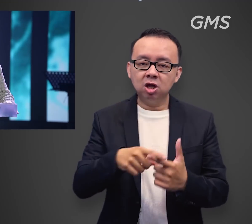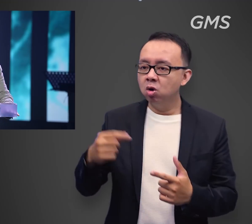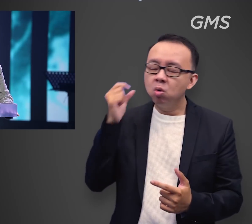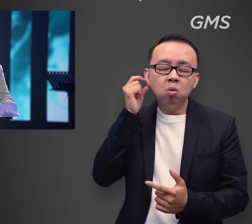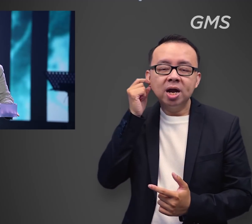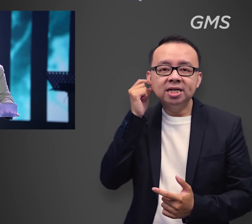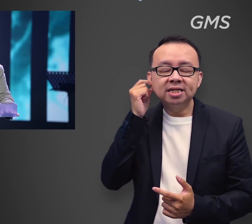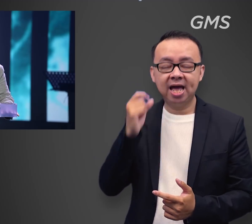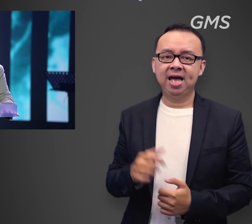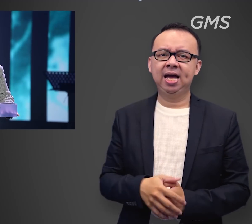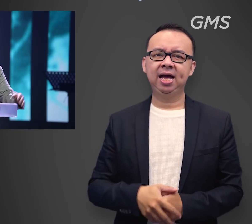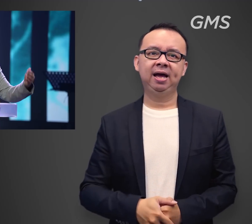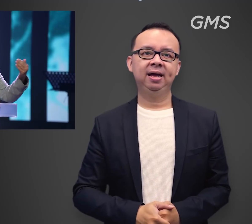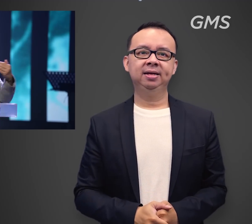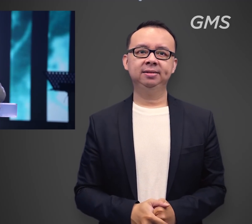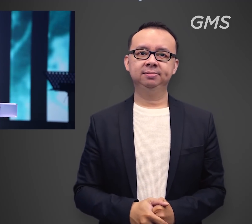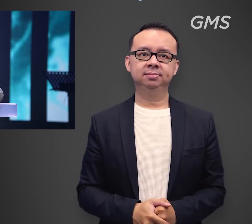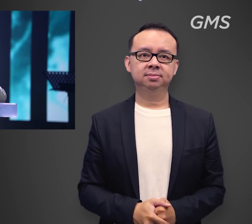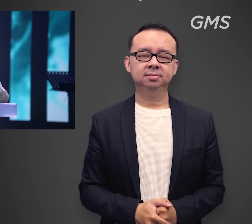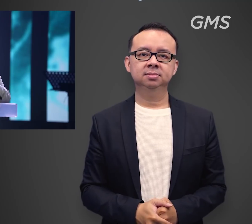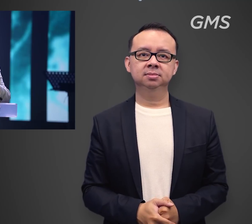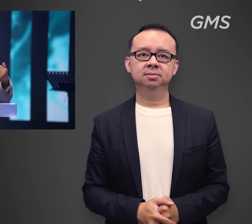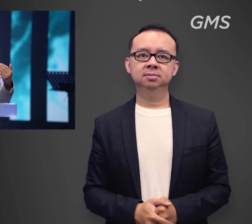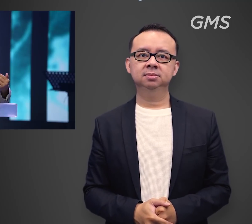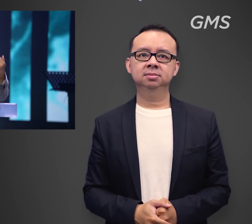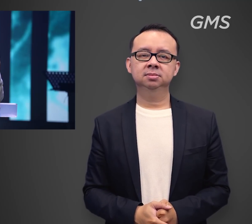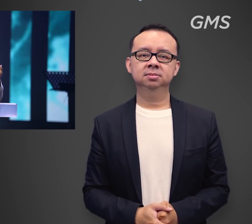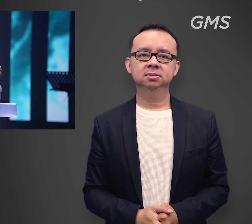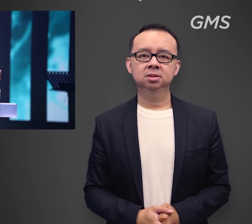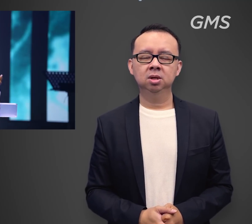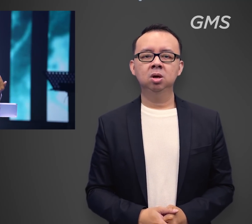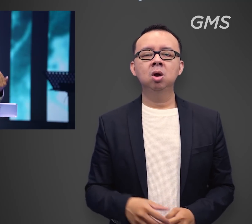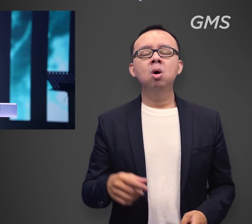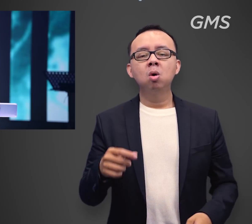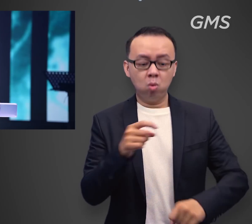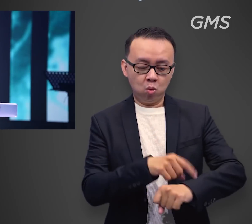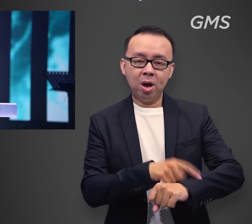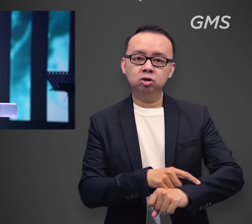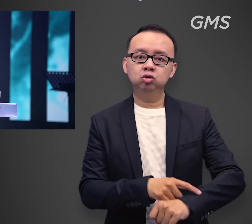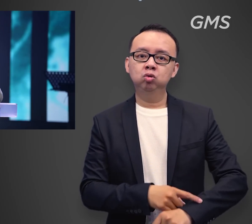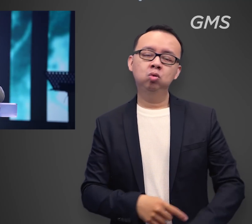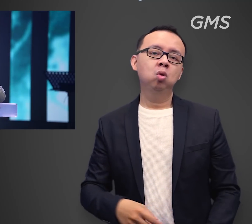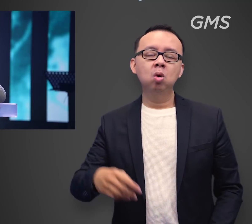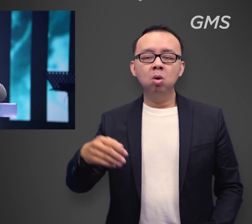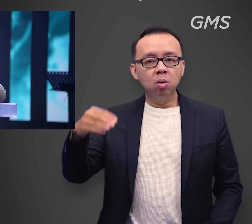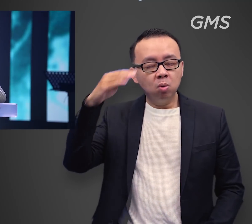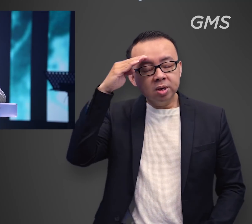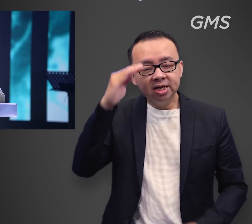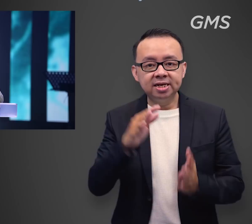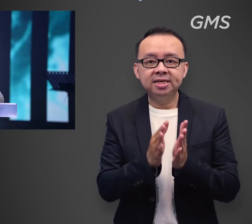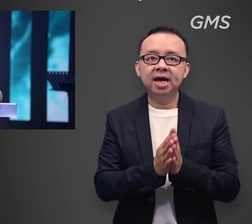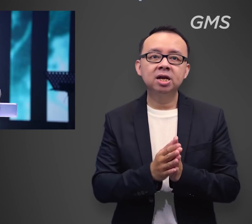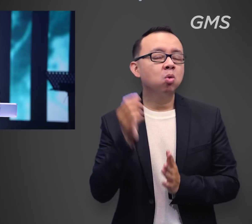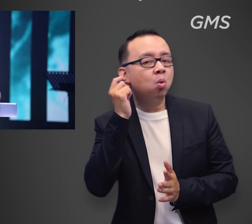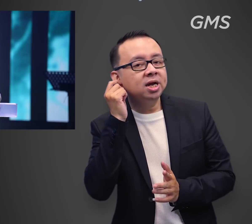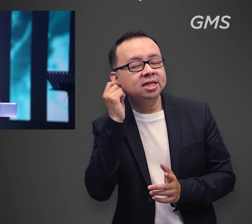secara sempurna itu bisa kita lihat? Di dalam pernikahan. Ketika seorang pria dan wanita menjadi satu. Disitulah kita bisa